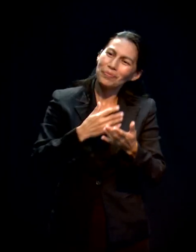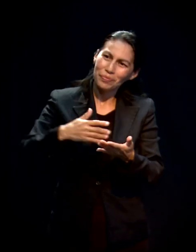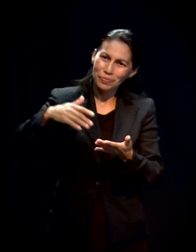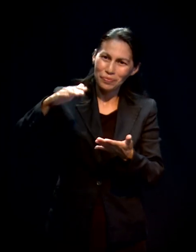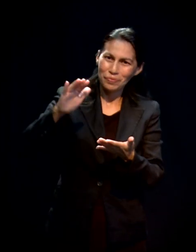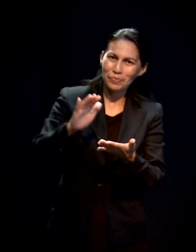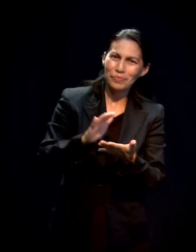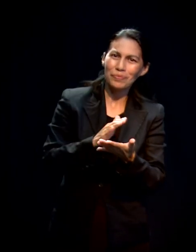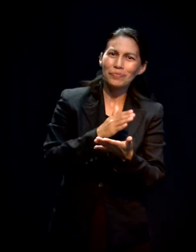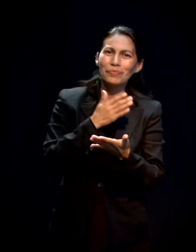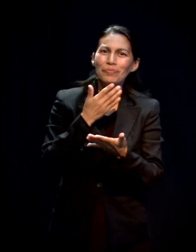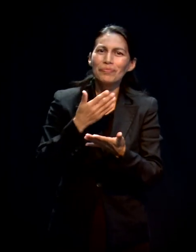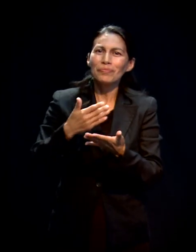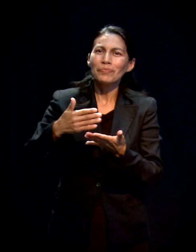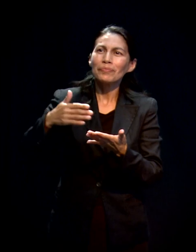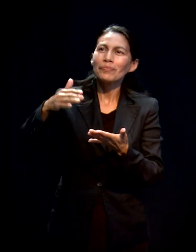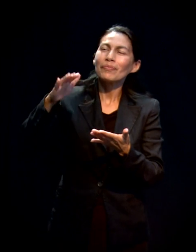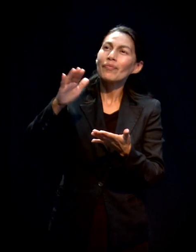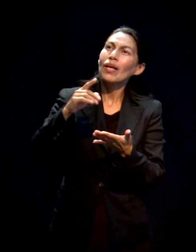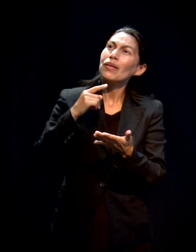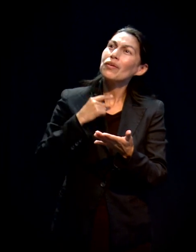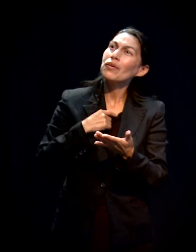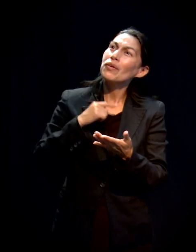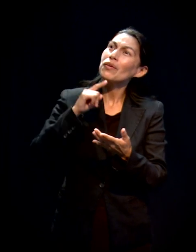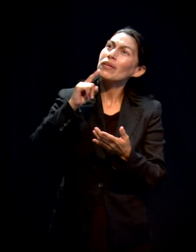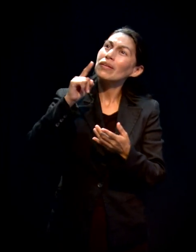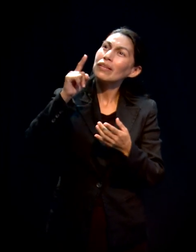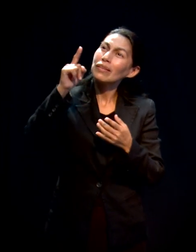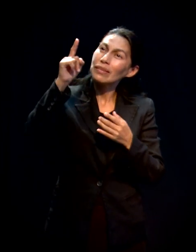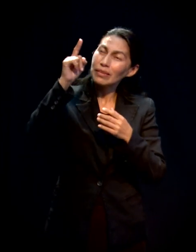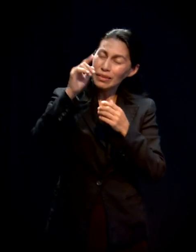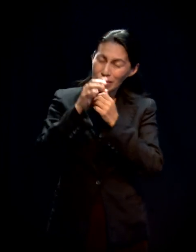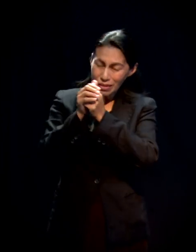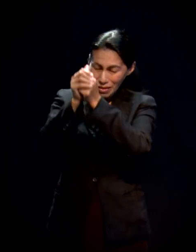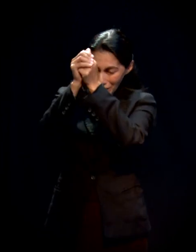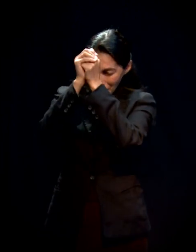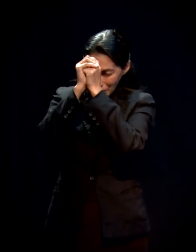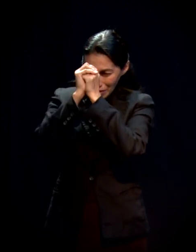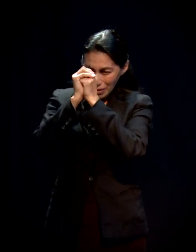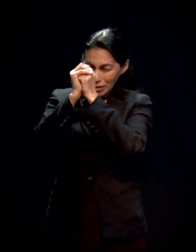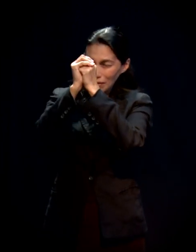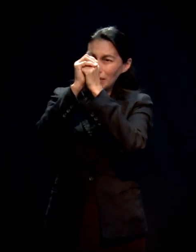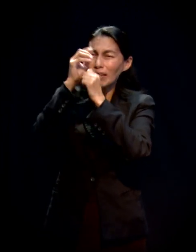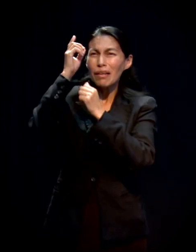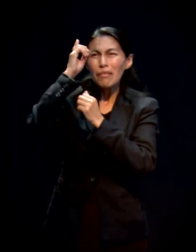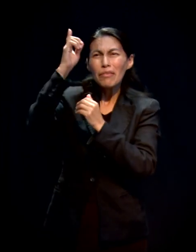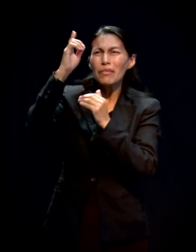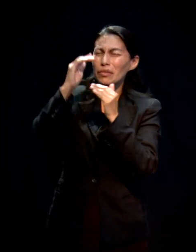sí ya sobre sí